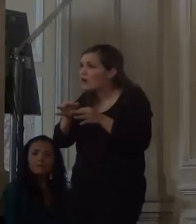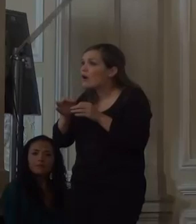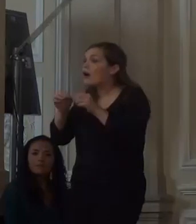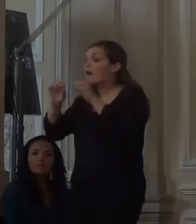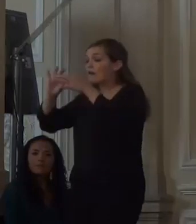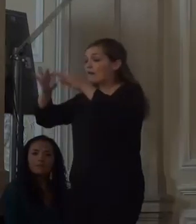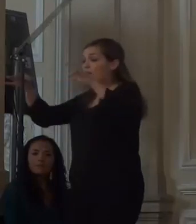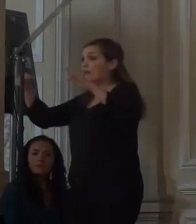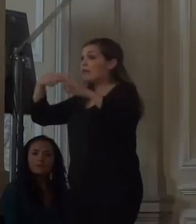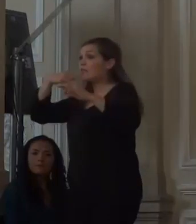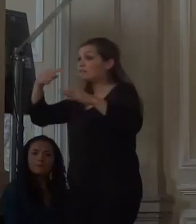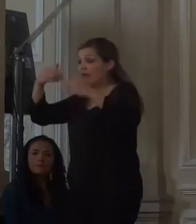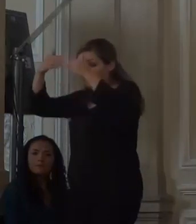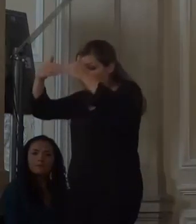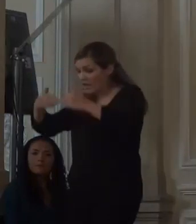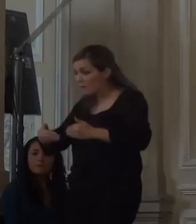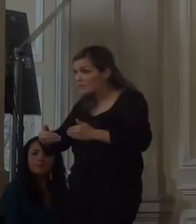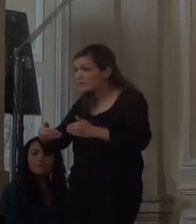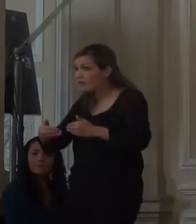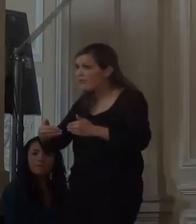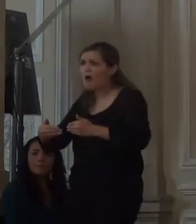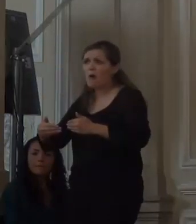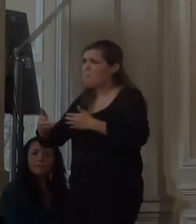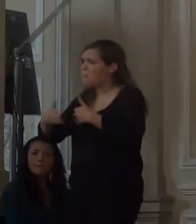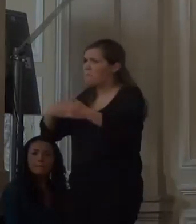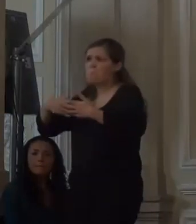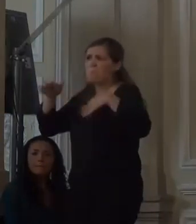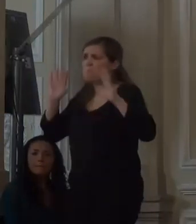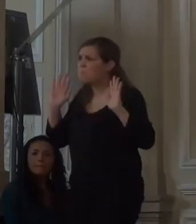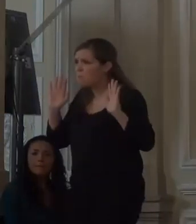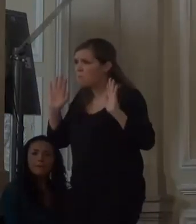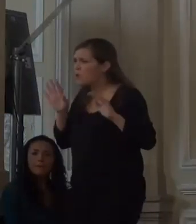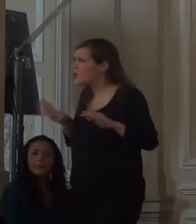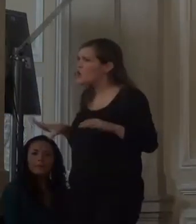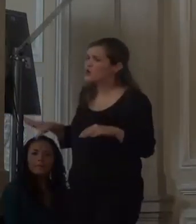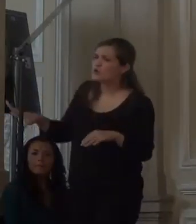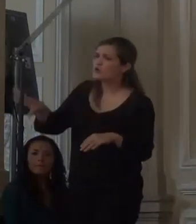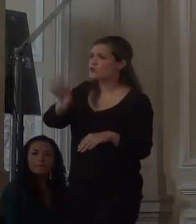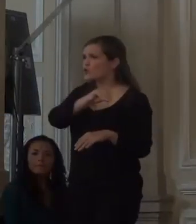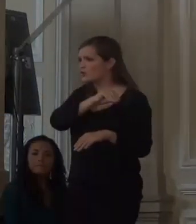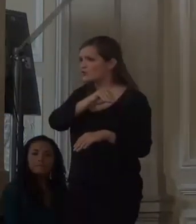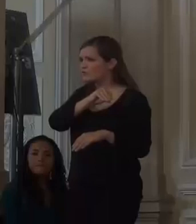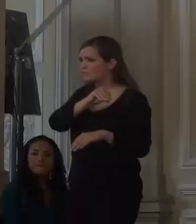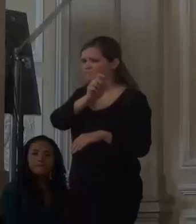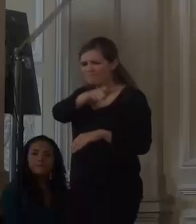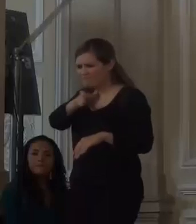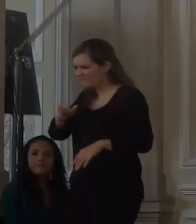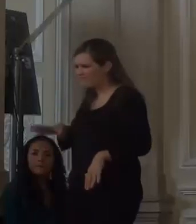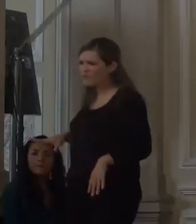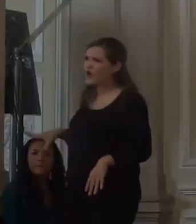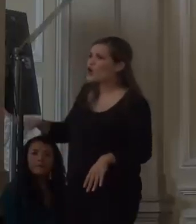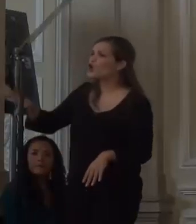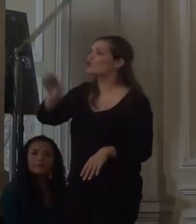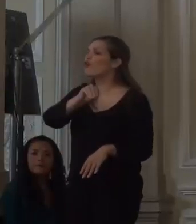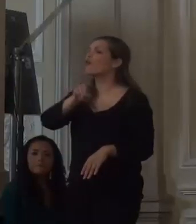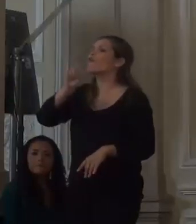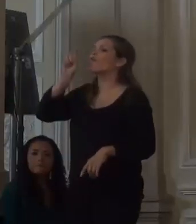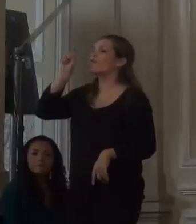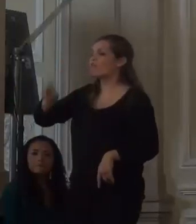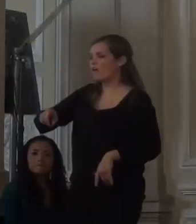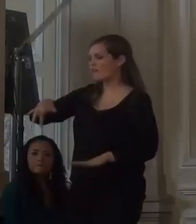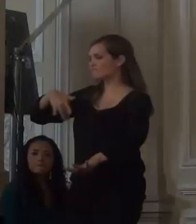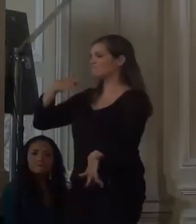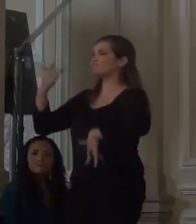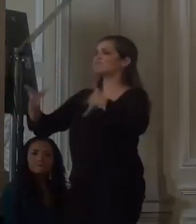discapacidad que se tenga, todas las personas deben disfrutar a